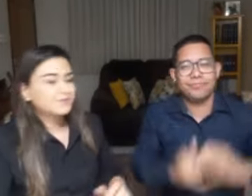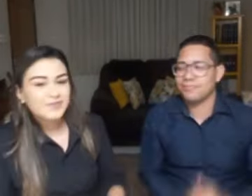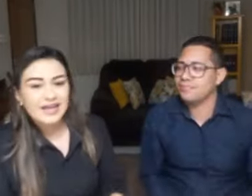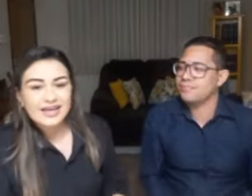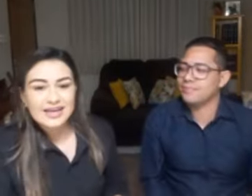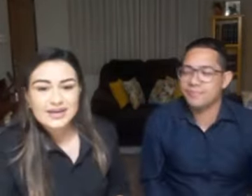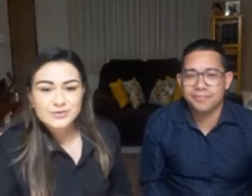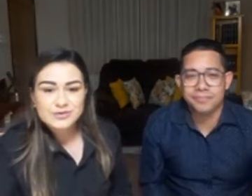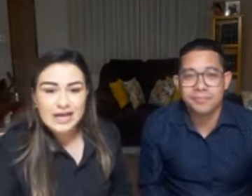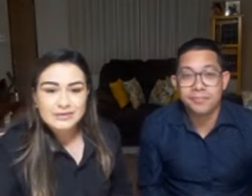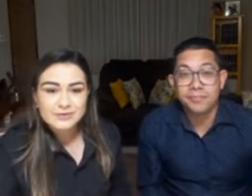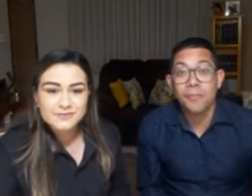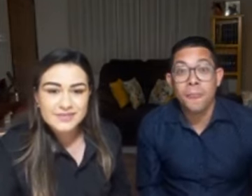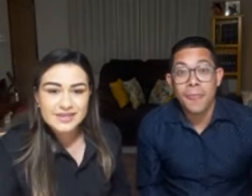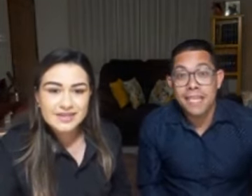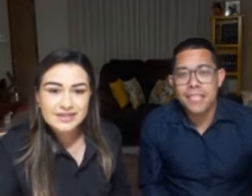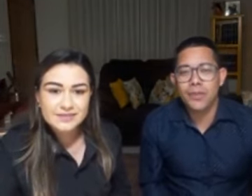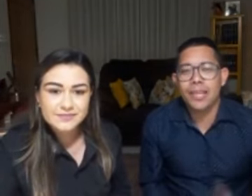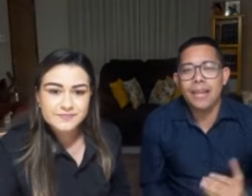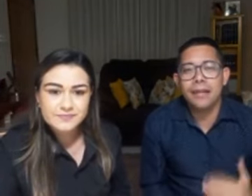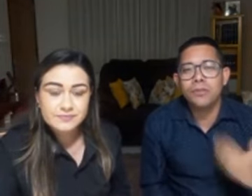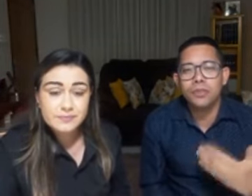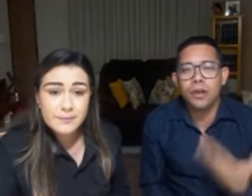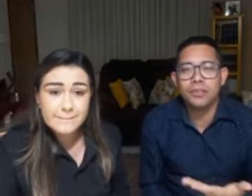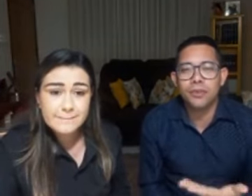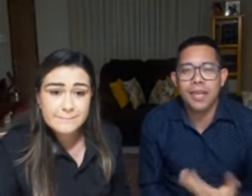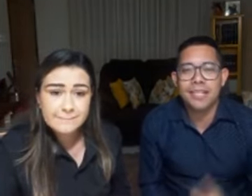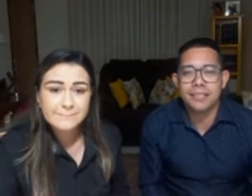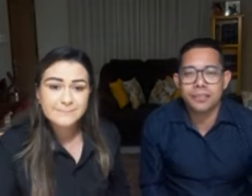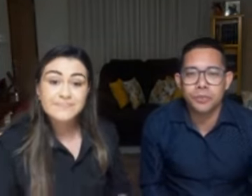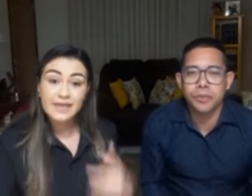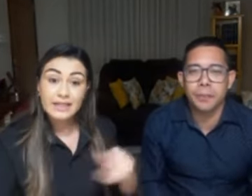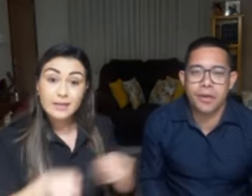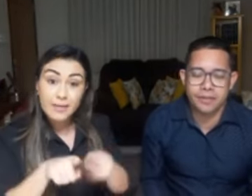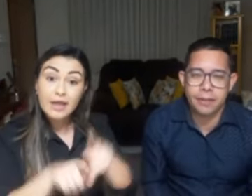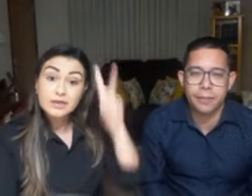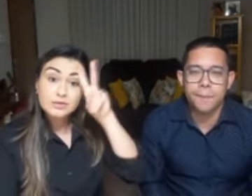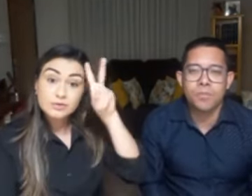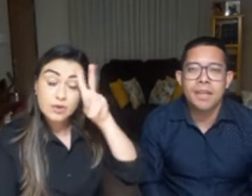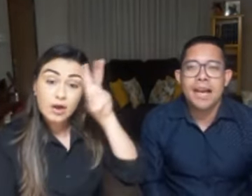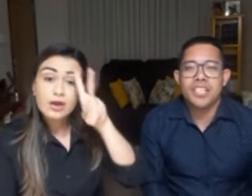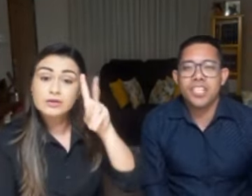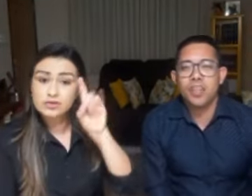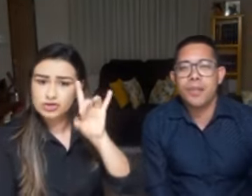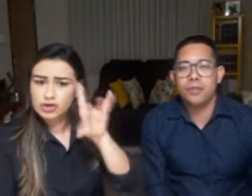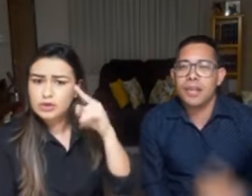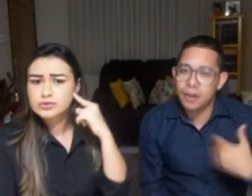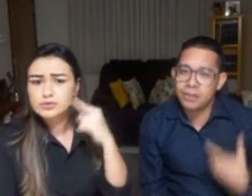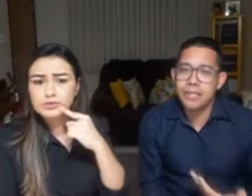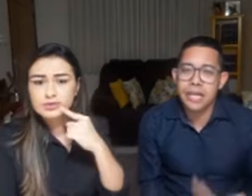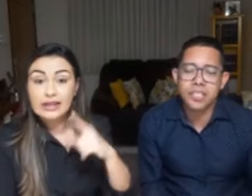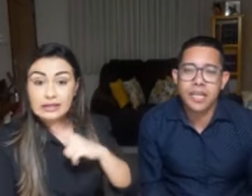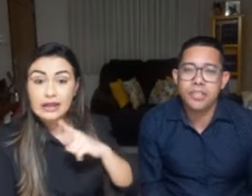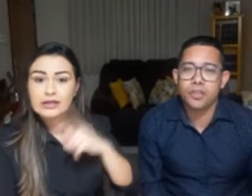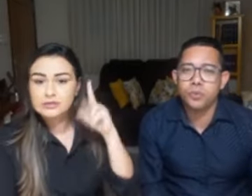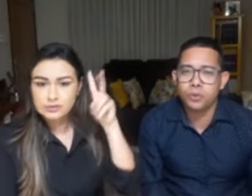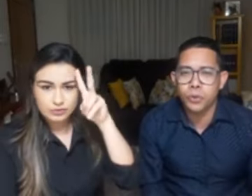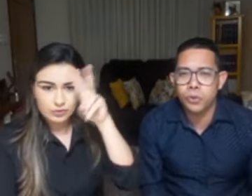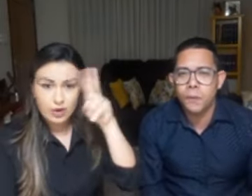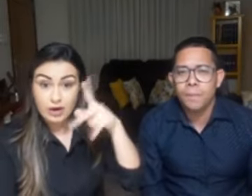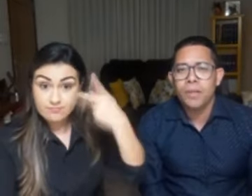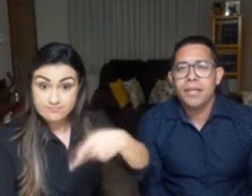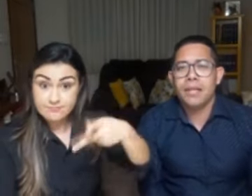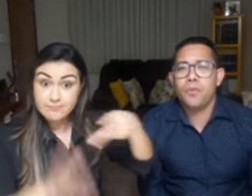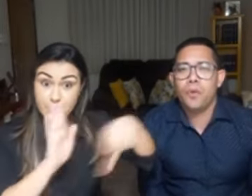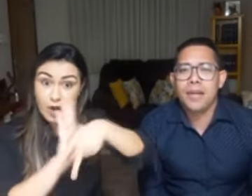temos usado. Isso, e aí não só a história dessa surda, por exemplo, a gente tem uma história na nossa igreja, né, tinha um